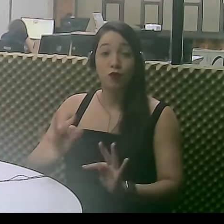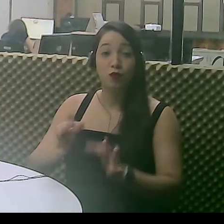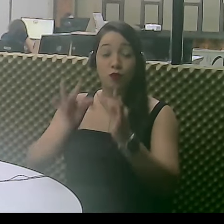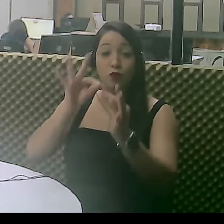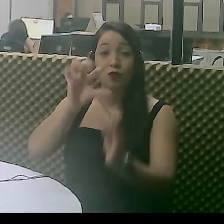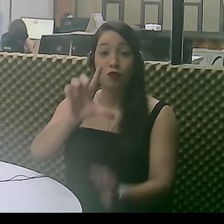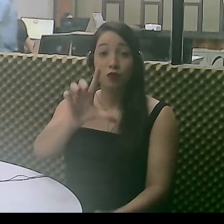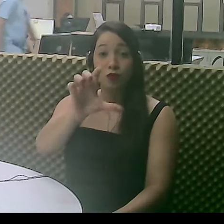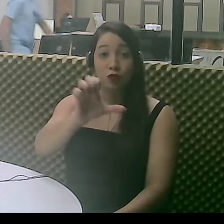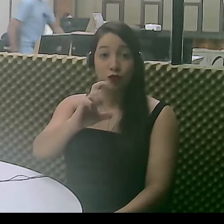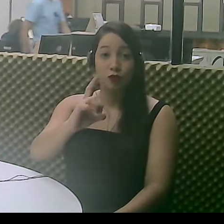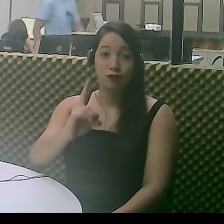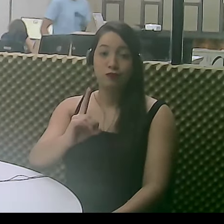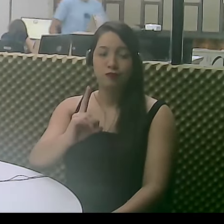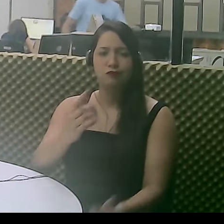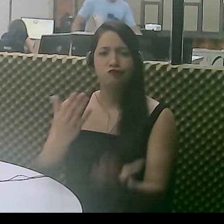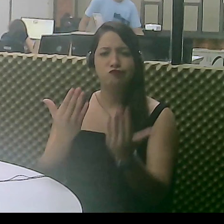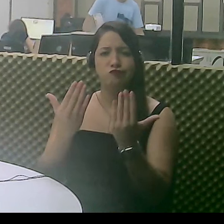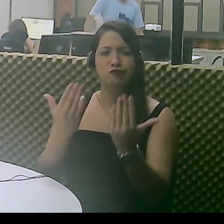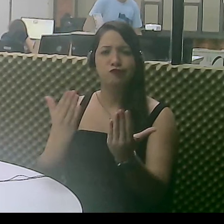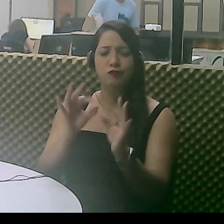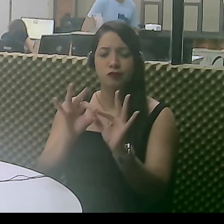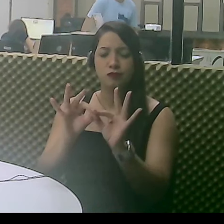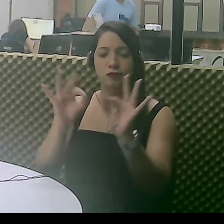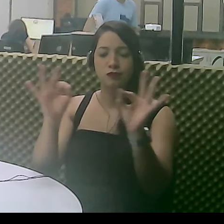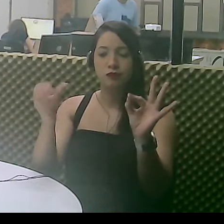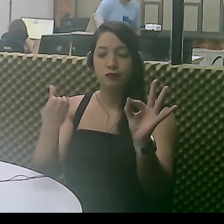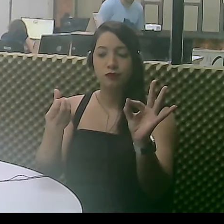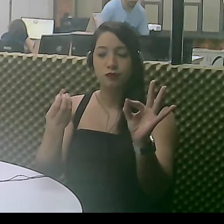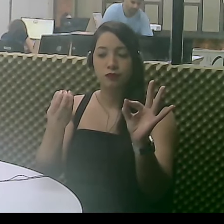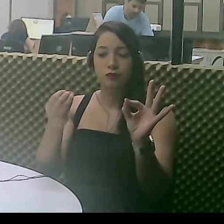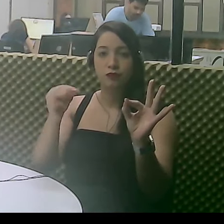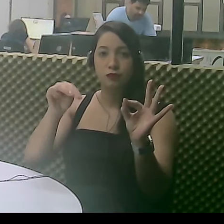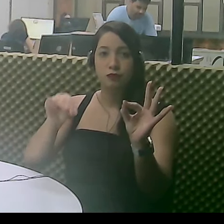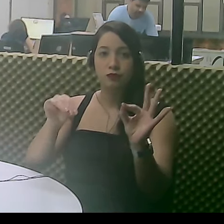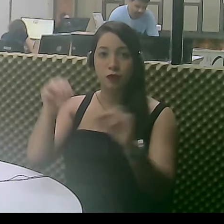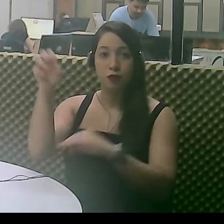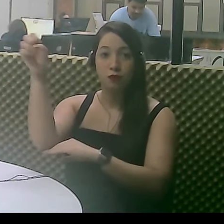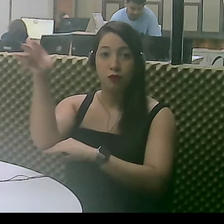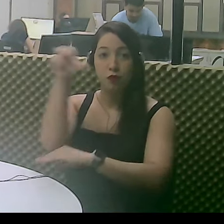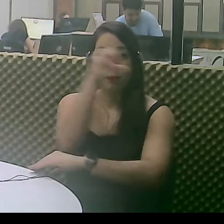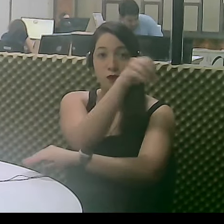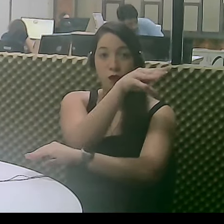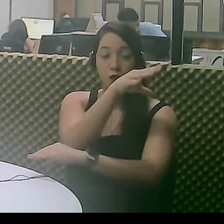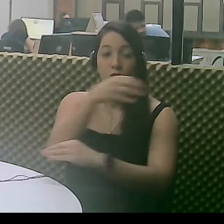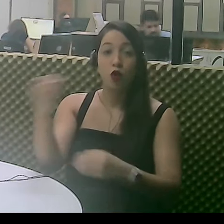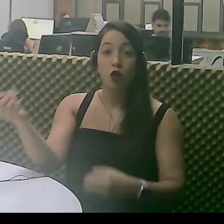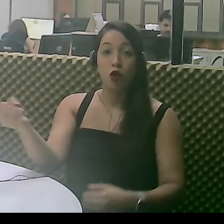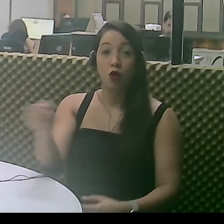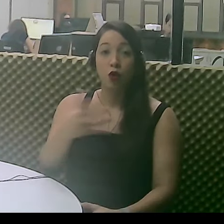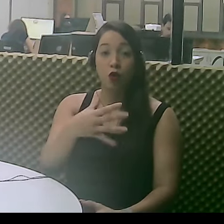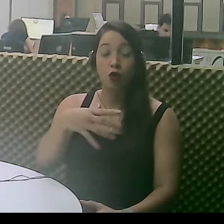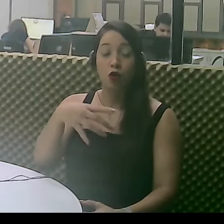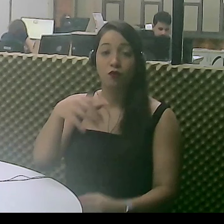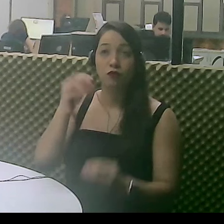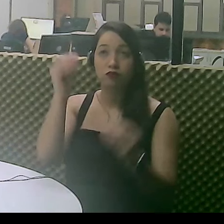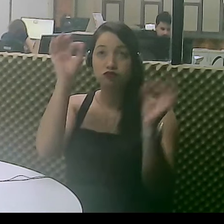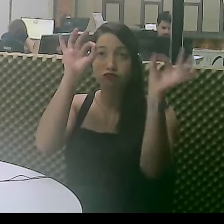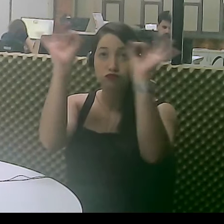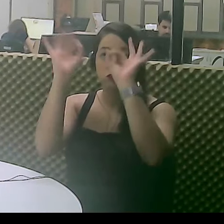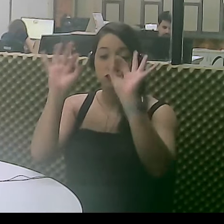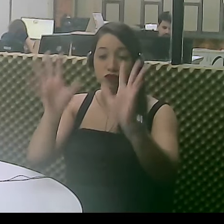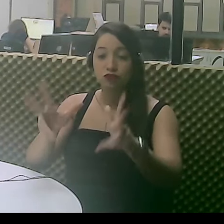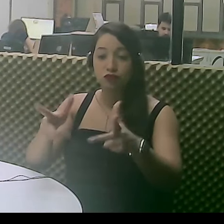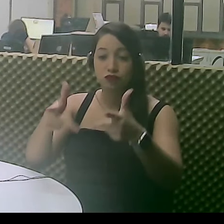LED considerando a distância de 60 M entre os postes no bairro as novas luminárias instaladas vão